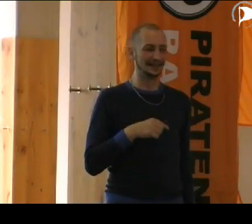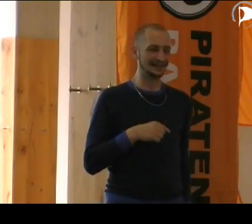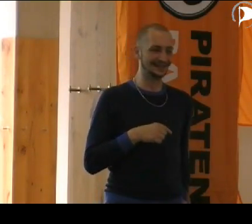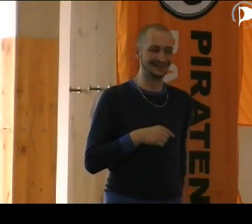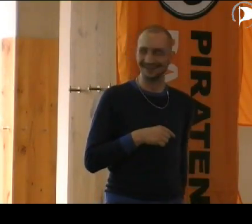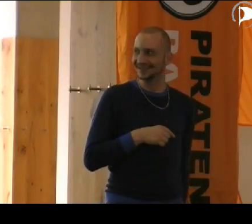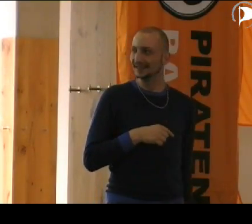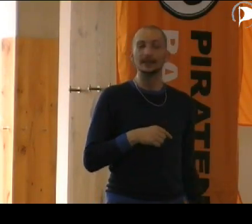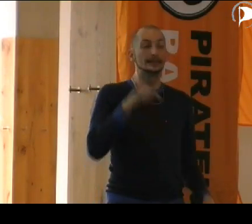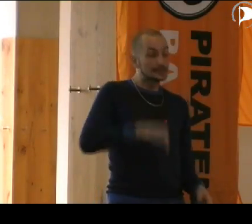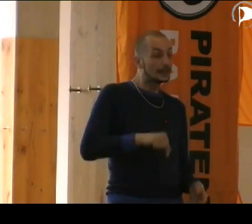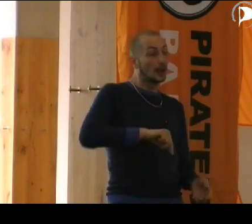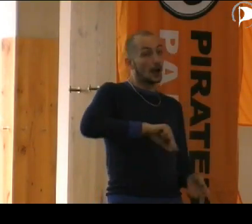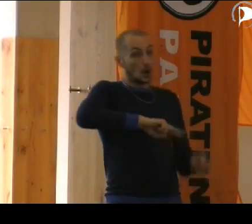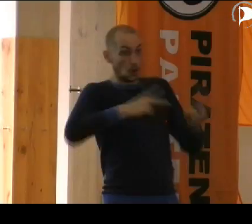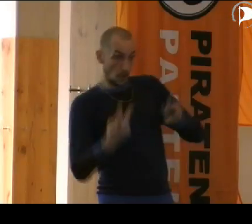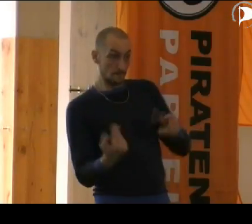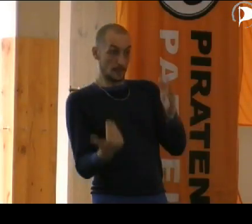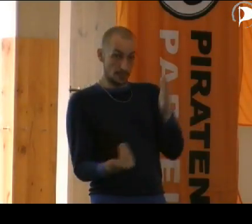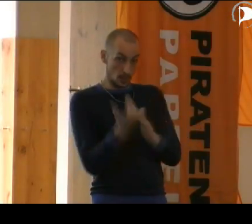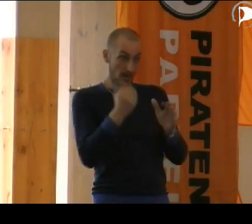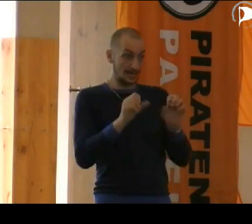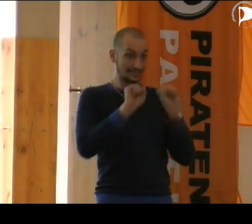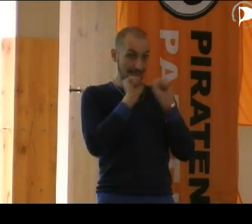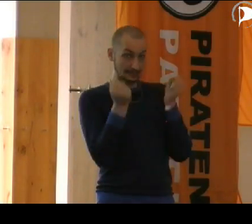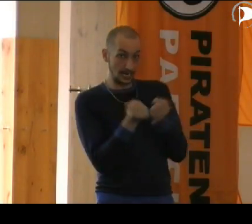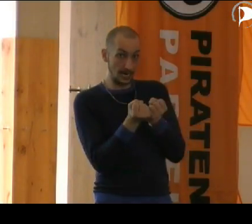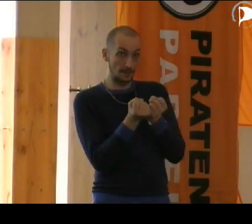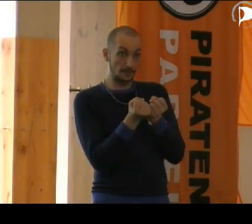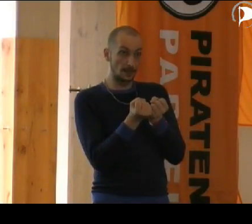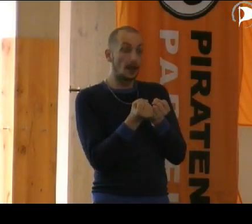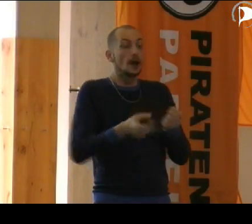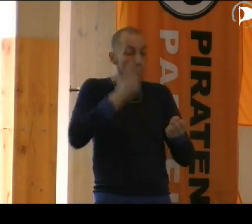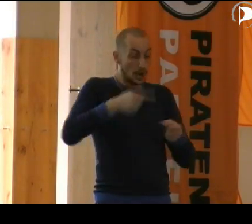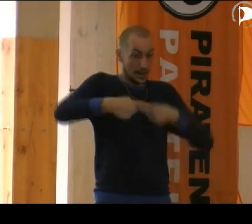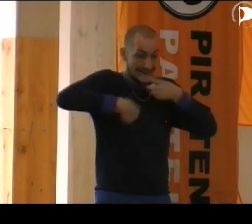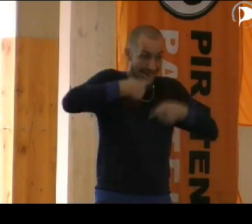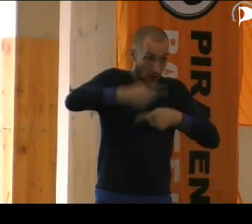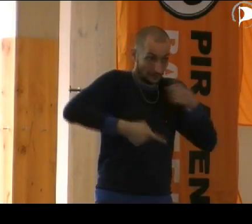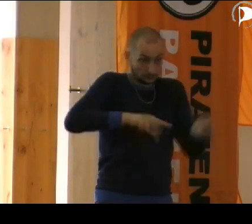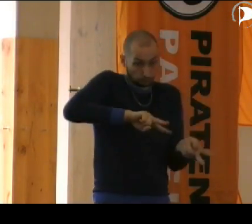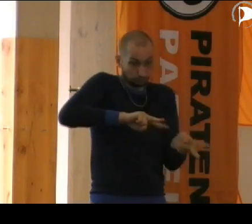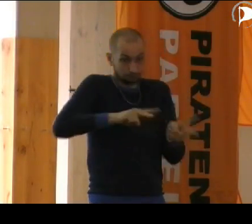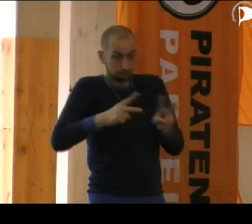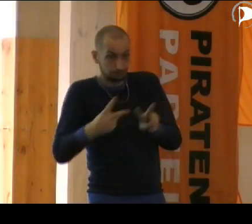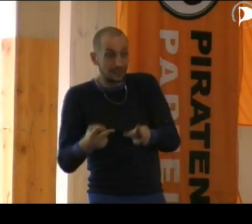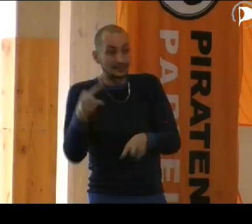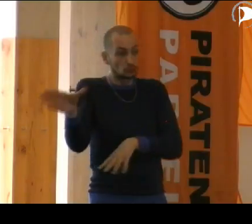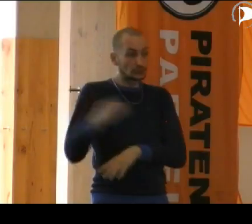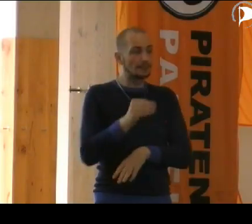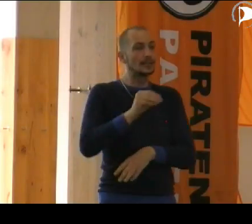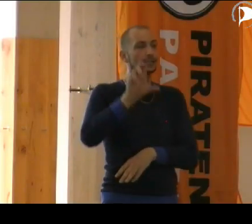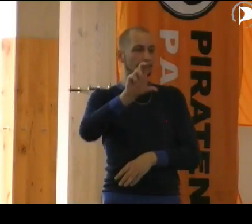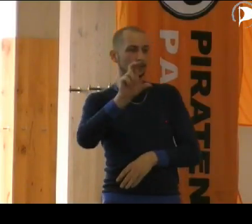der umstieg in das neue selbst bis zehn arbeiter noch im gange ist ich glaube durch den christus in